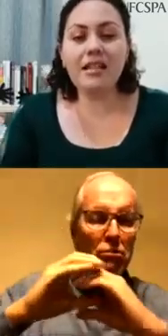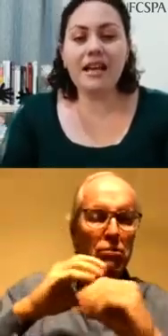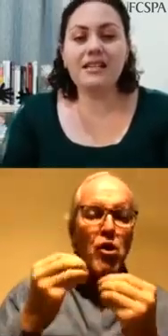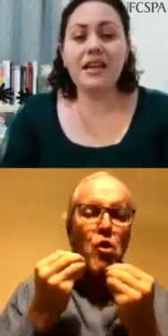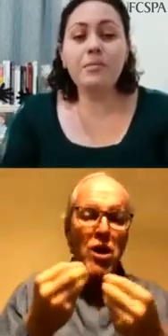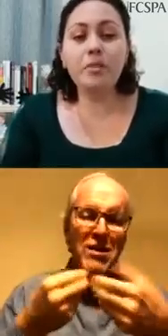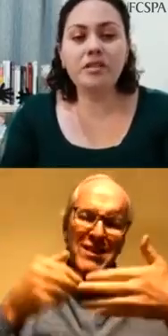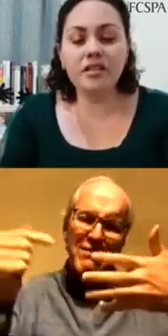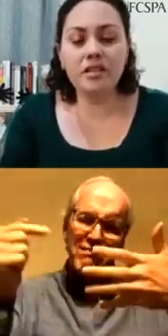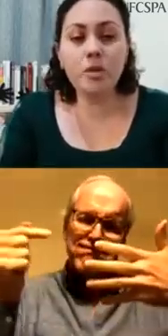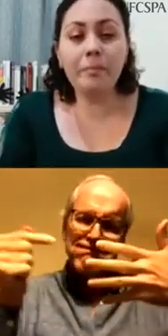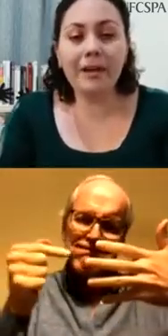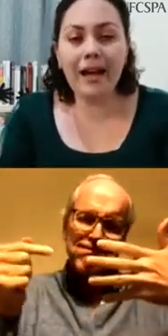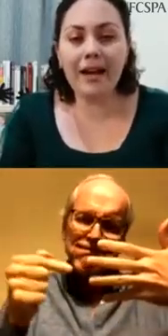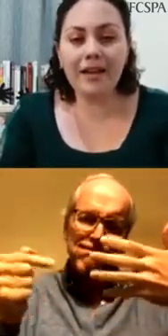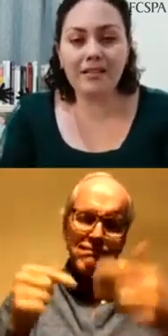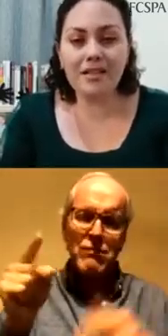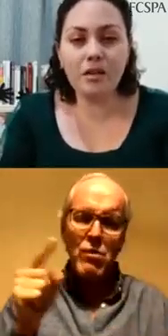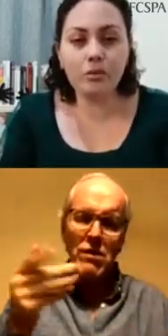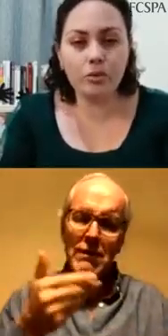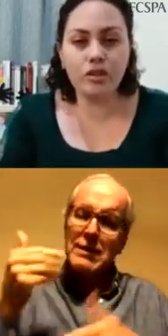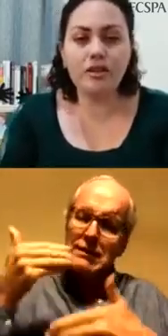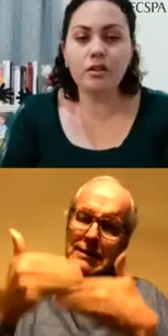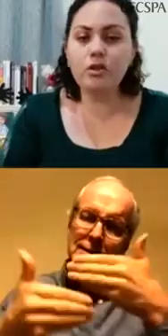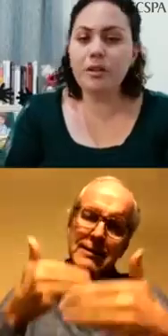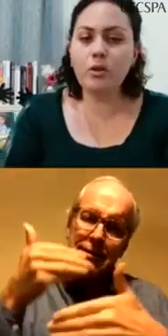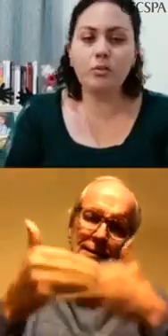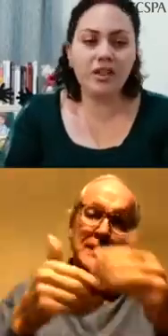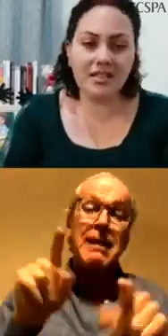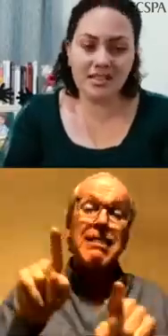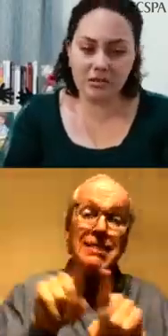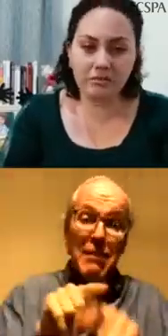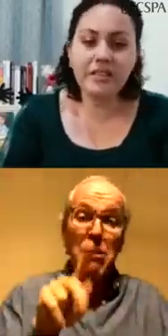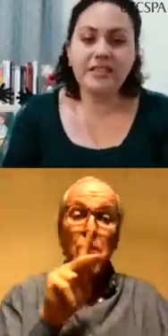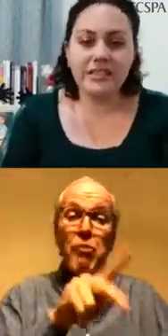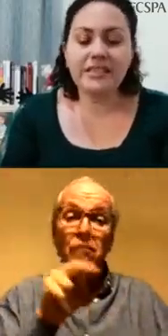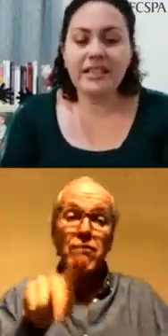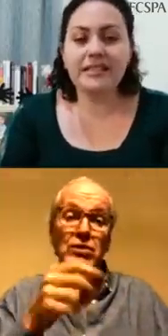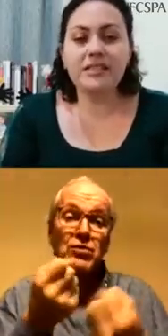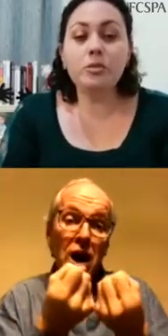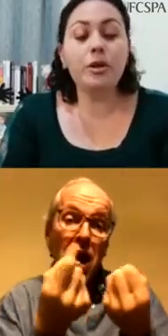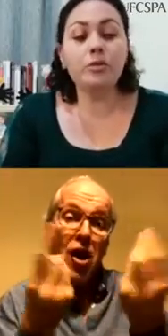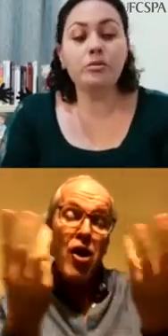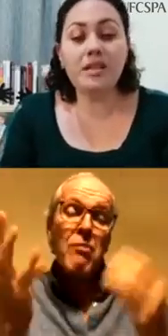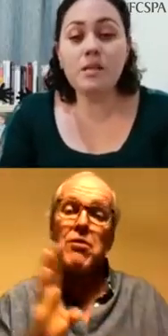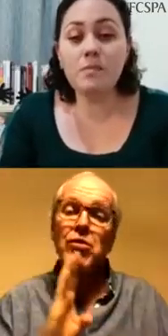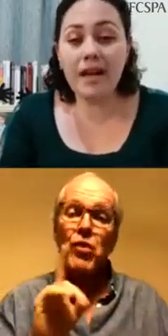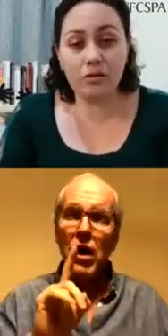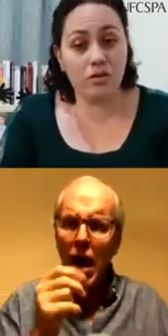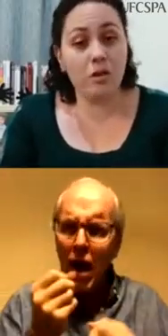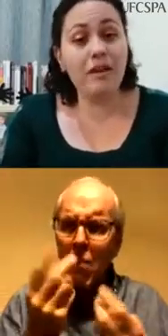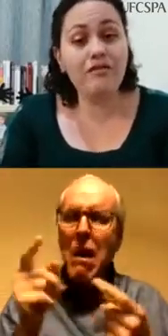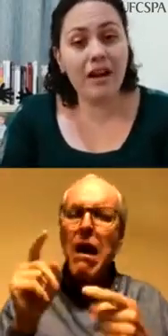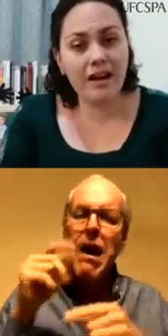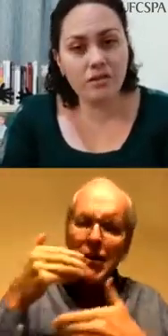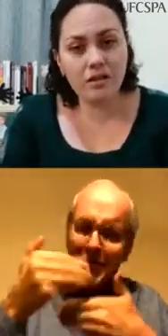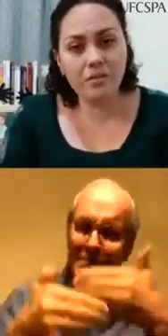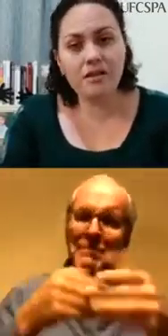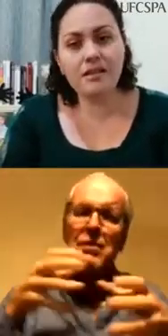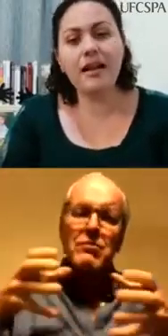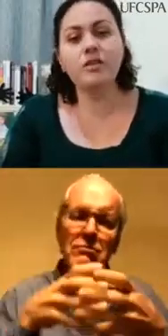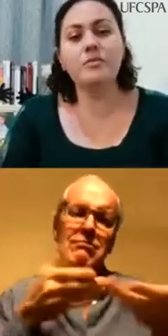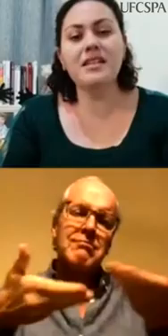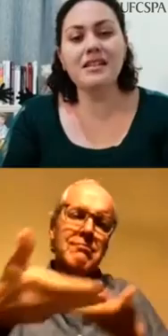língua de sinais é importante para a área da saúde, tanto para a comunicação, né, tanto para outros aspectos. Não é fácil